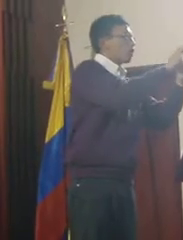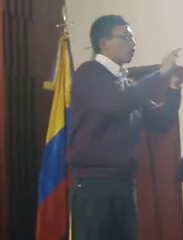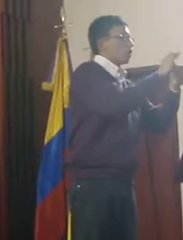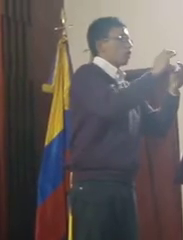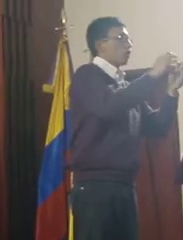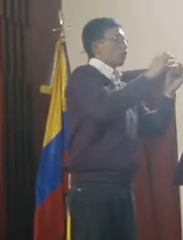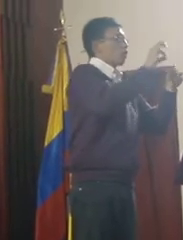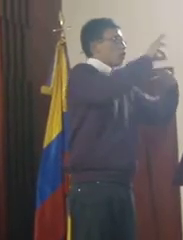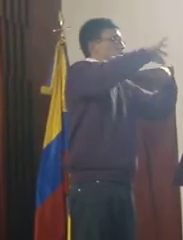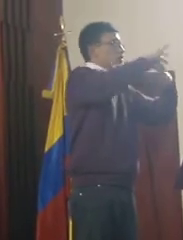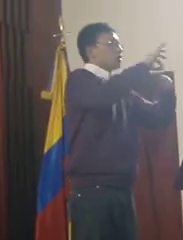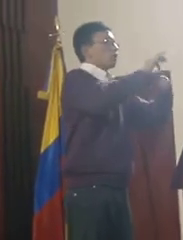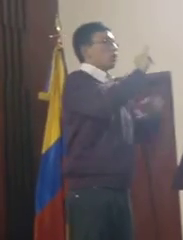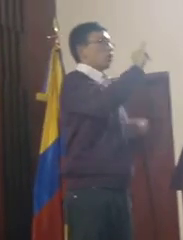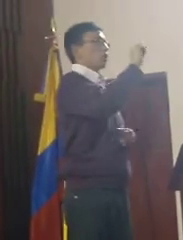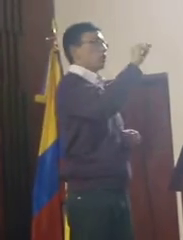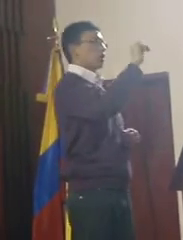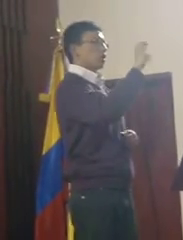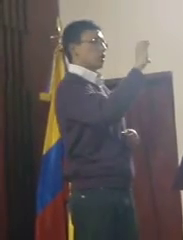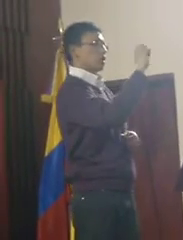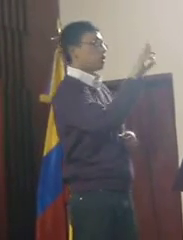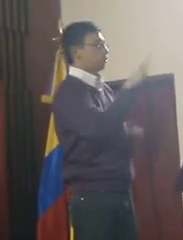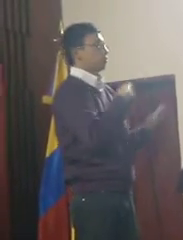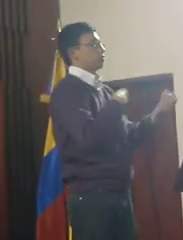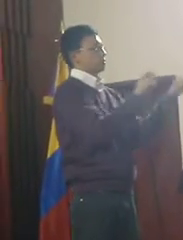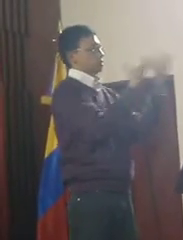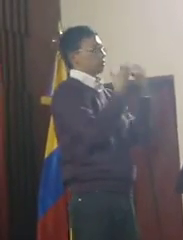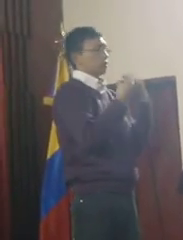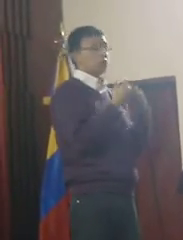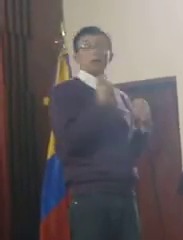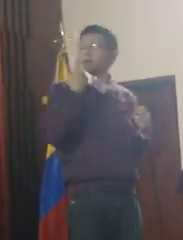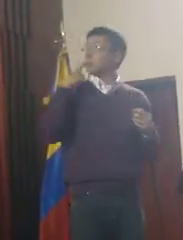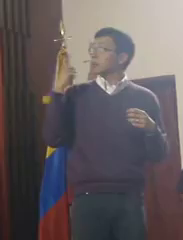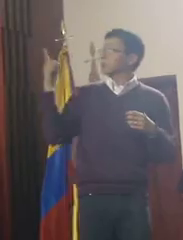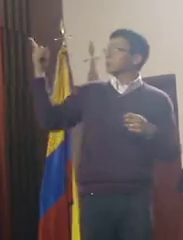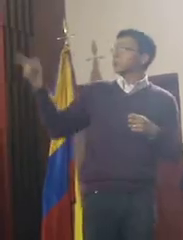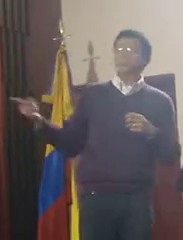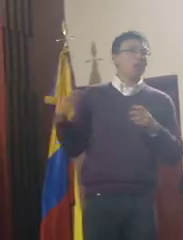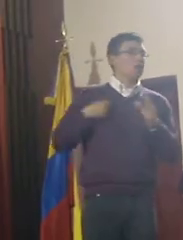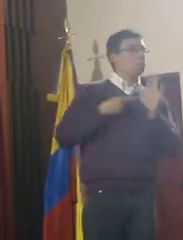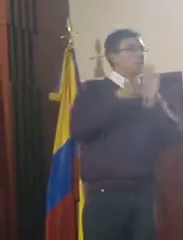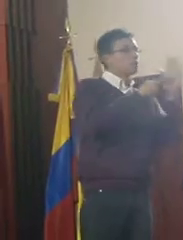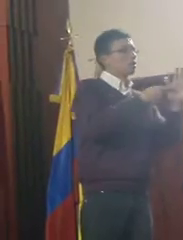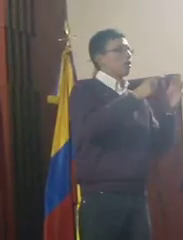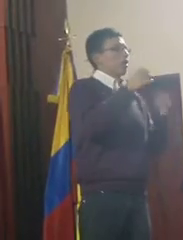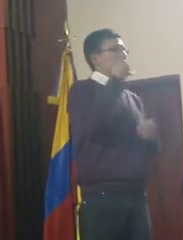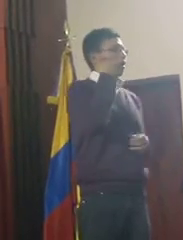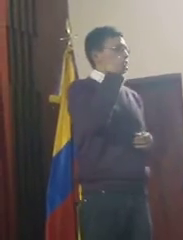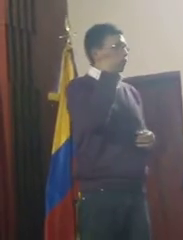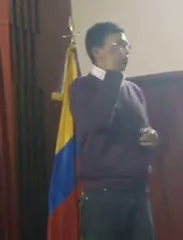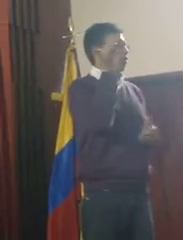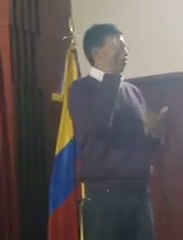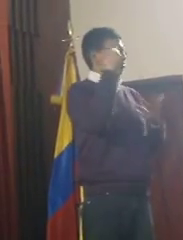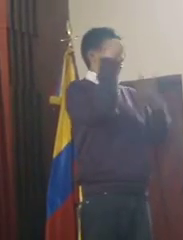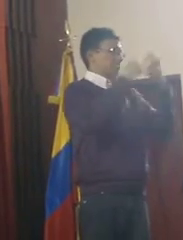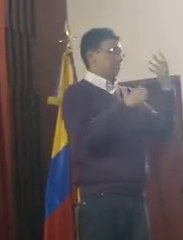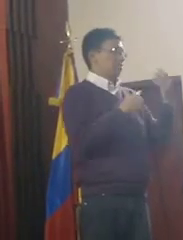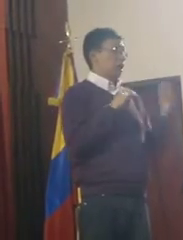y Colupaz. Dejo en la pantalla todos los contactos de nosotros. Estamos para servirles.